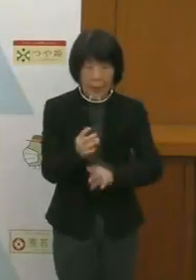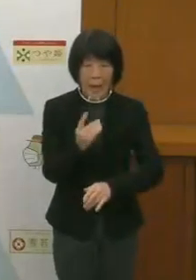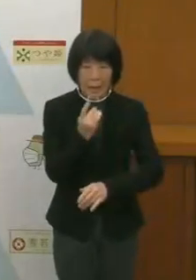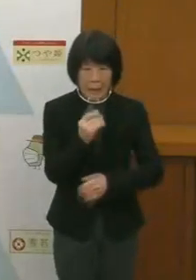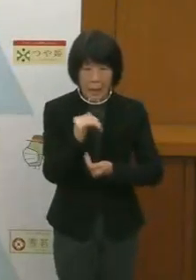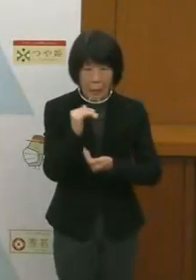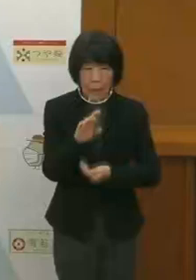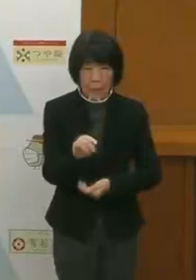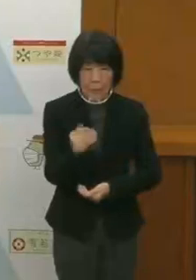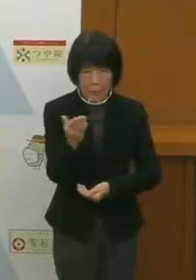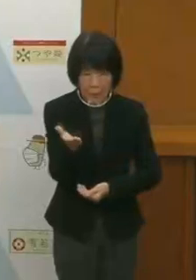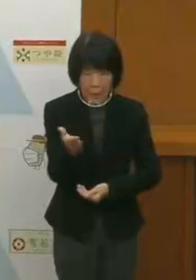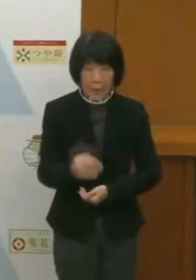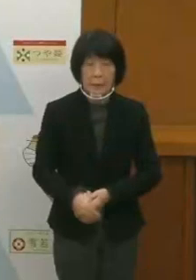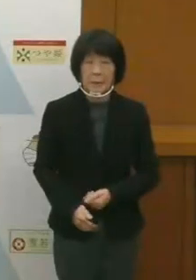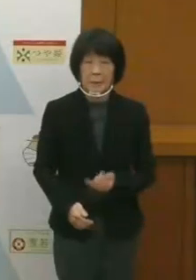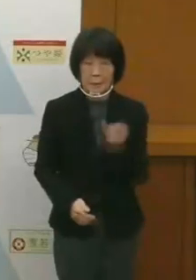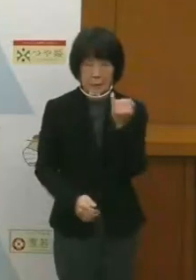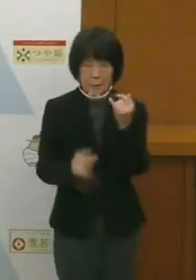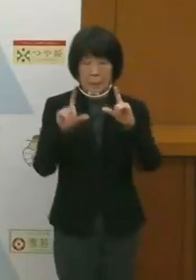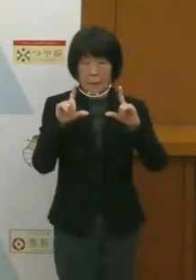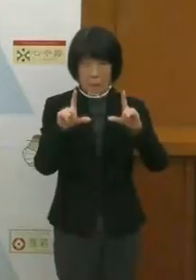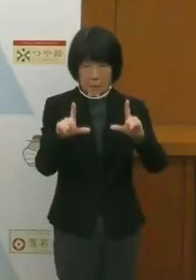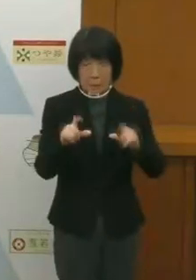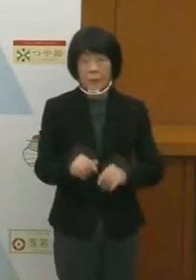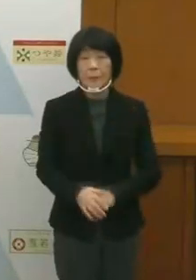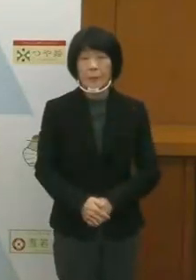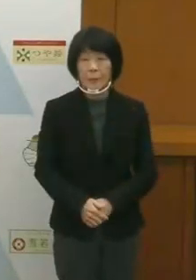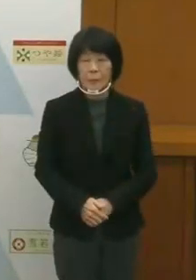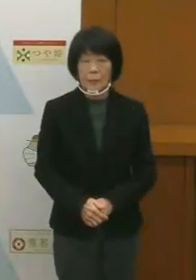ていただいてもいいですか。 はい、